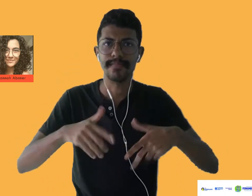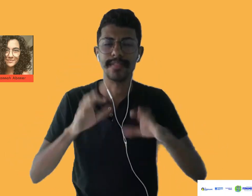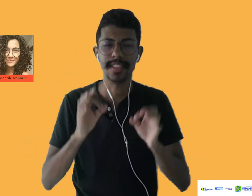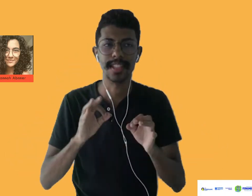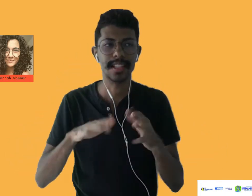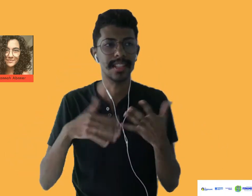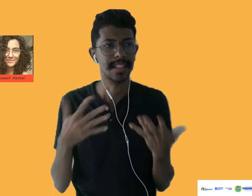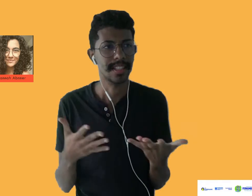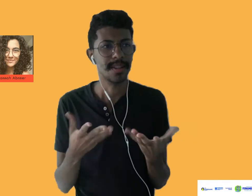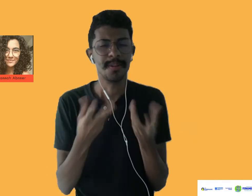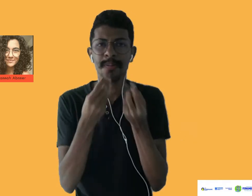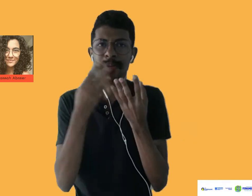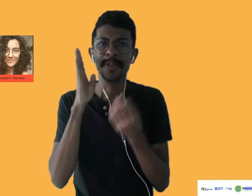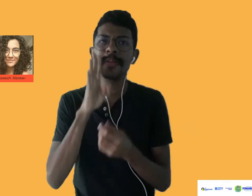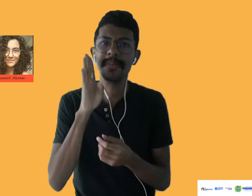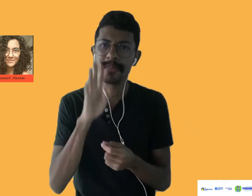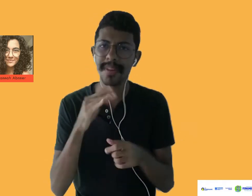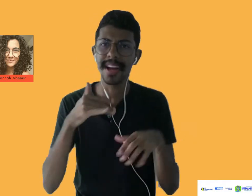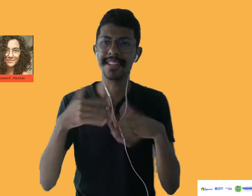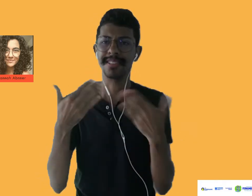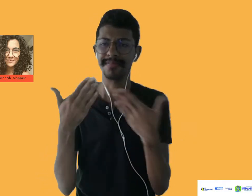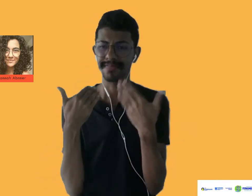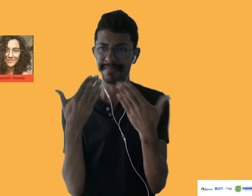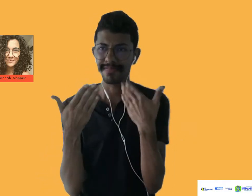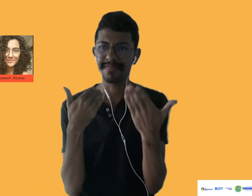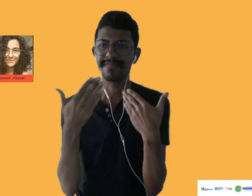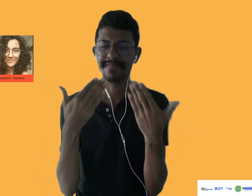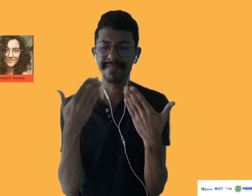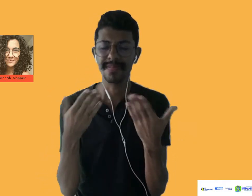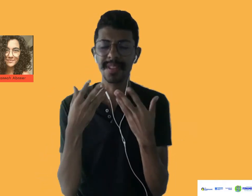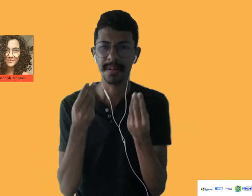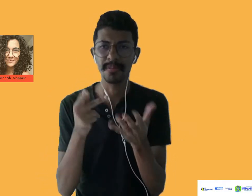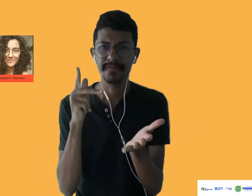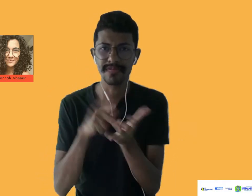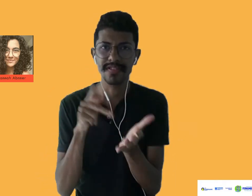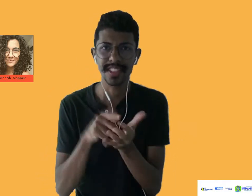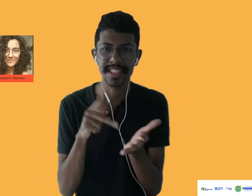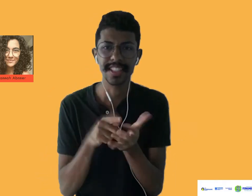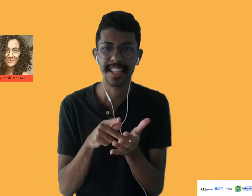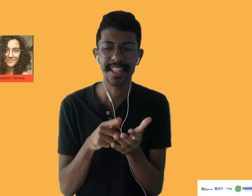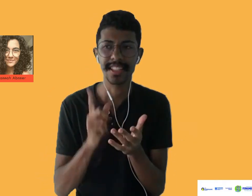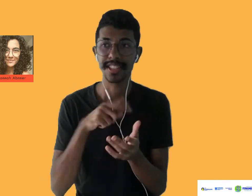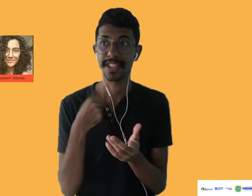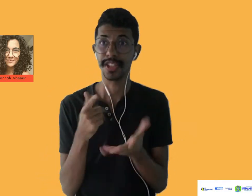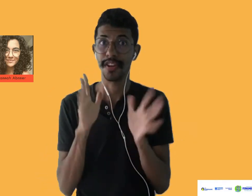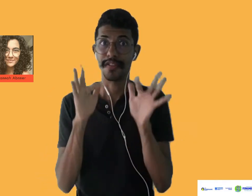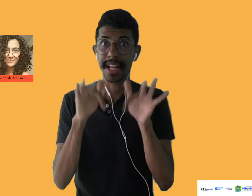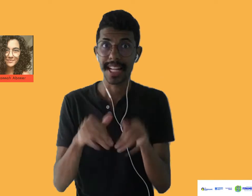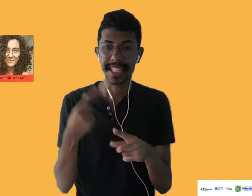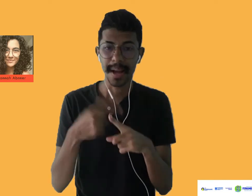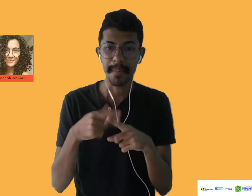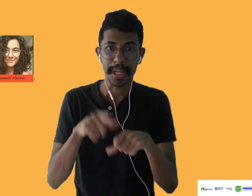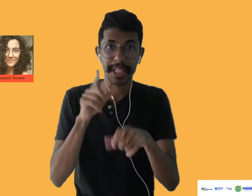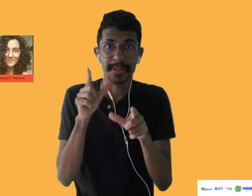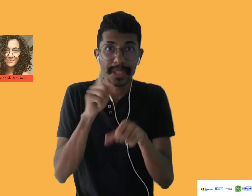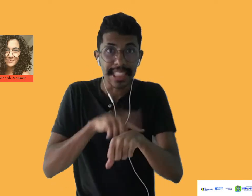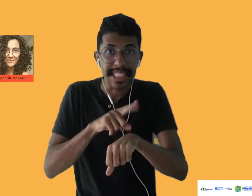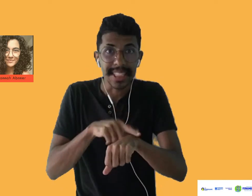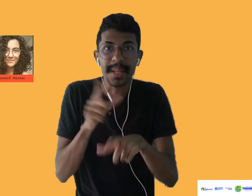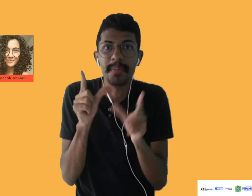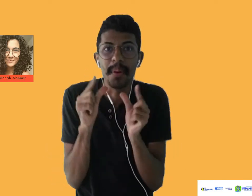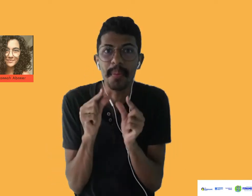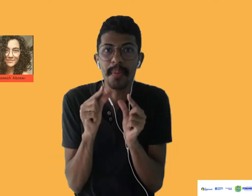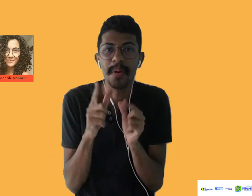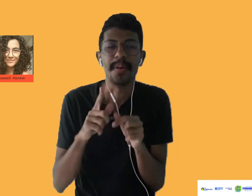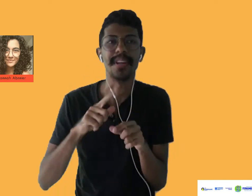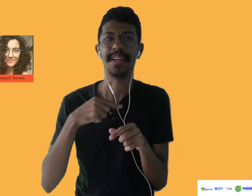realmente exista. Enfim, muito massa essa conversa, Naná, muito mesmo. E para finalizar, assim, a gente já está aqui chegando no